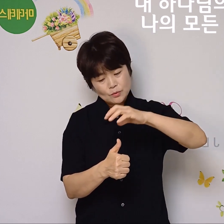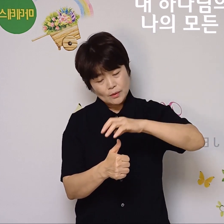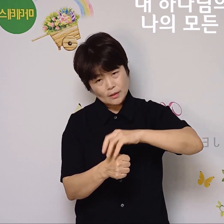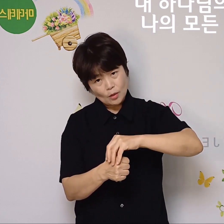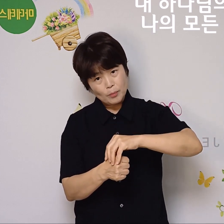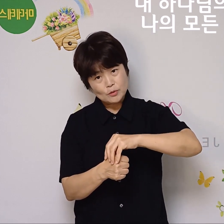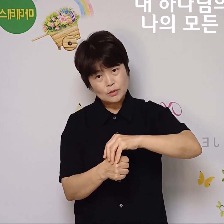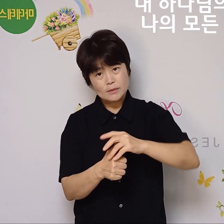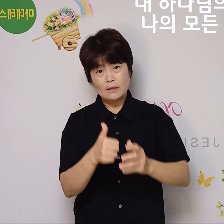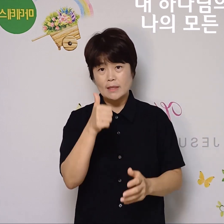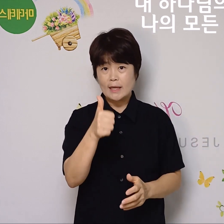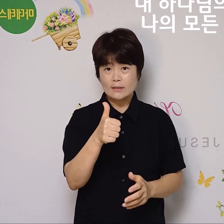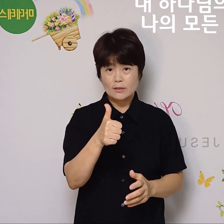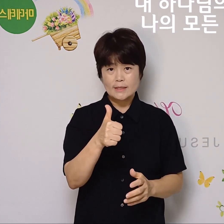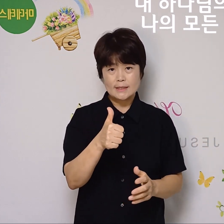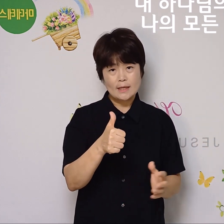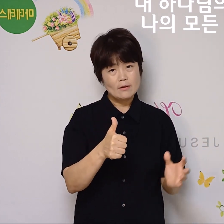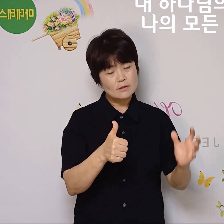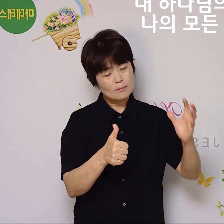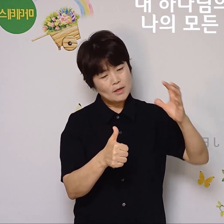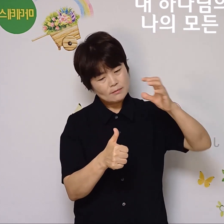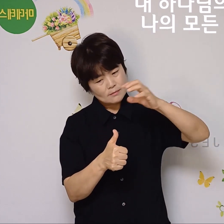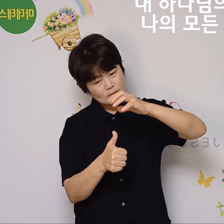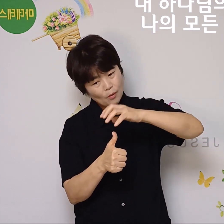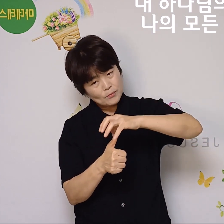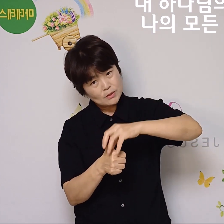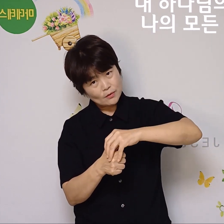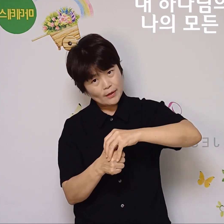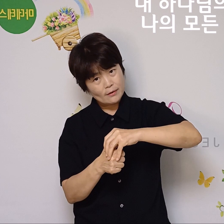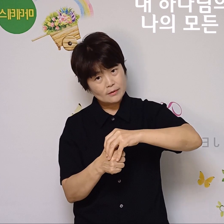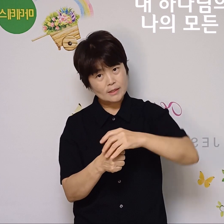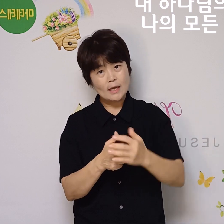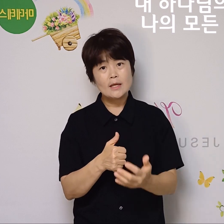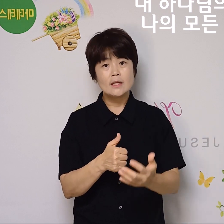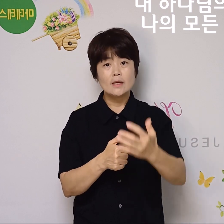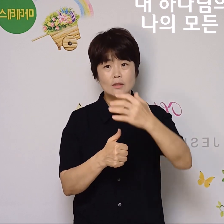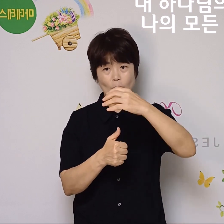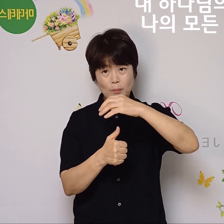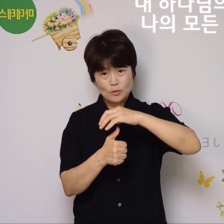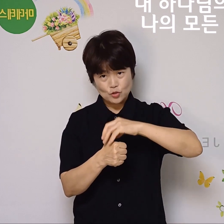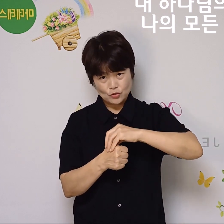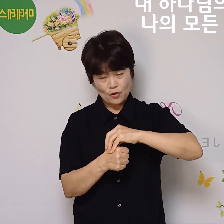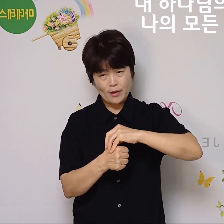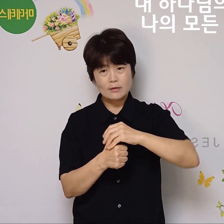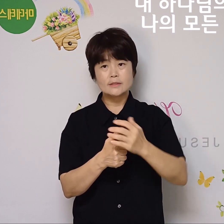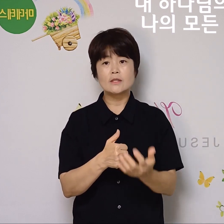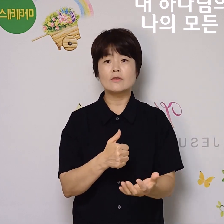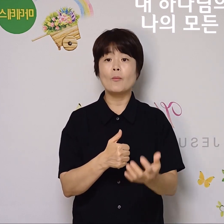이렇게 덮어주시면 돼요. 내가 이렇게 있잖아요. 그러면 덮는 거예요. 이렇게 덮어주는 거예요. 그래서